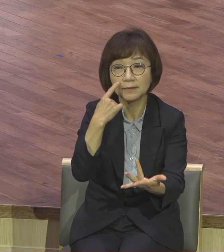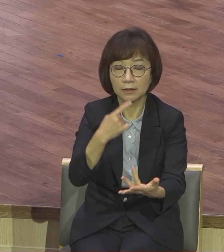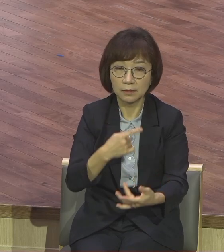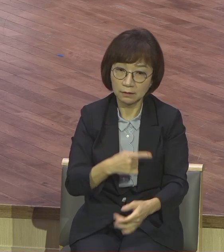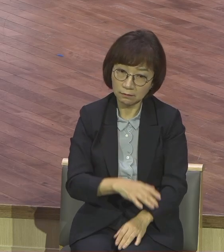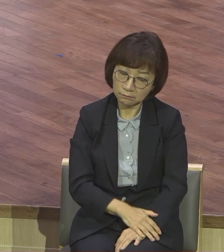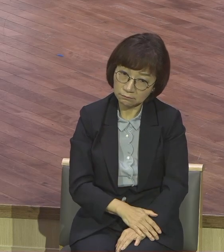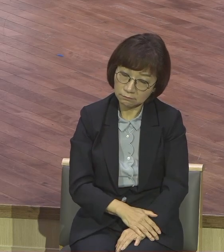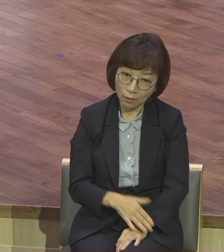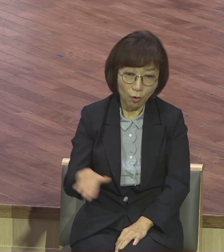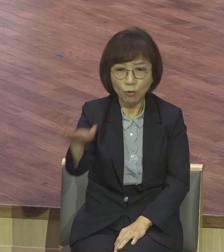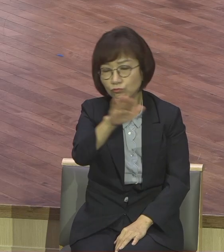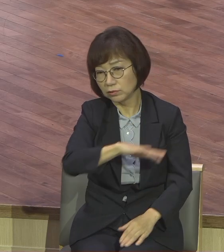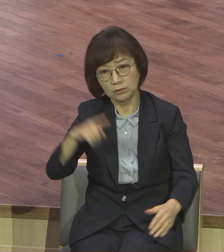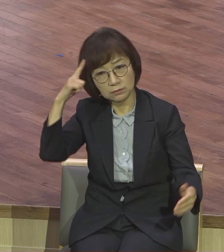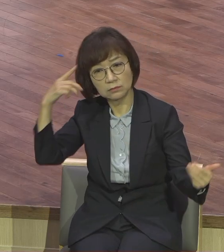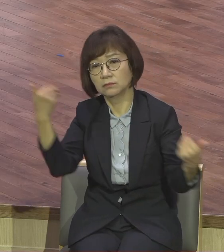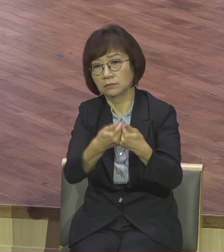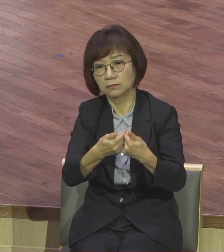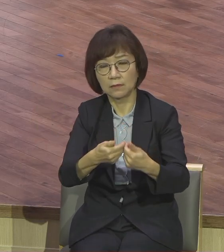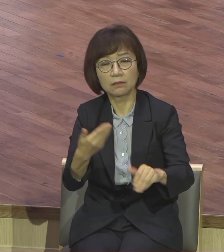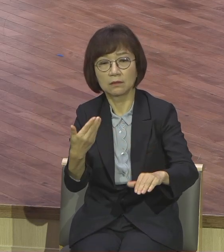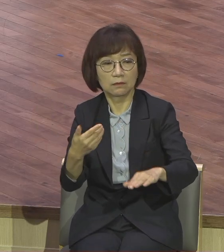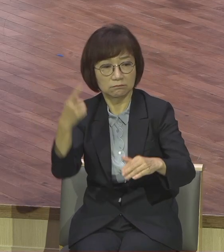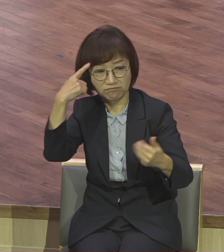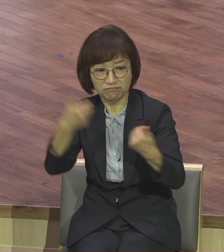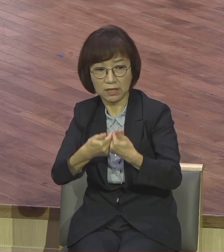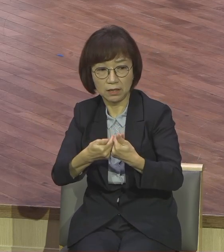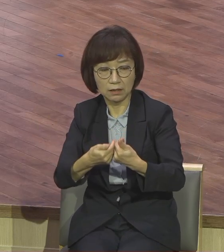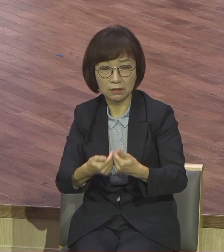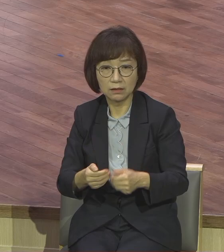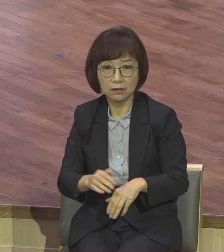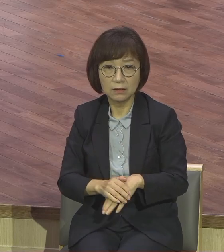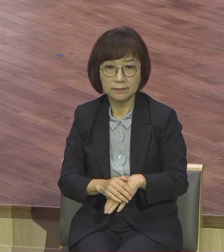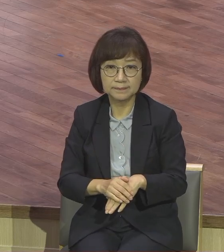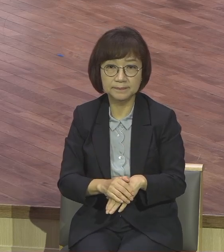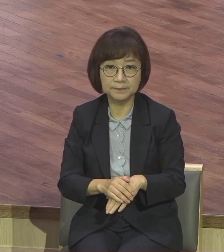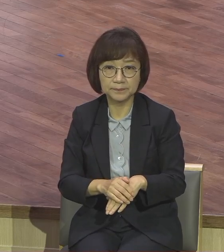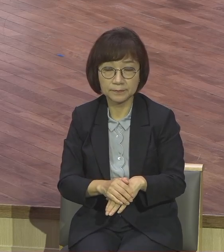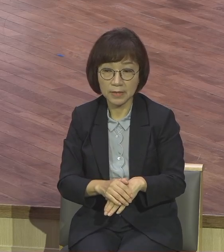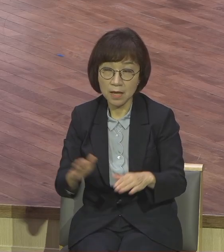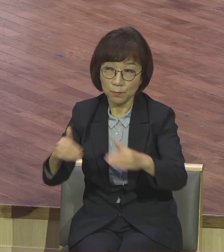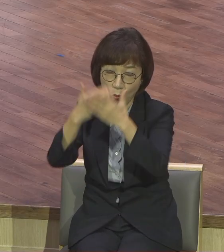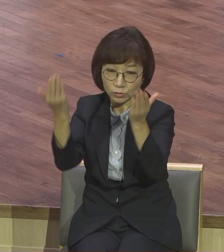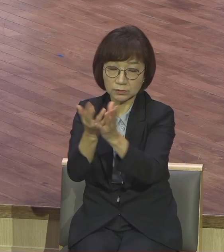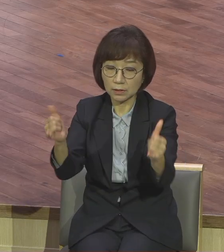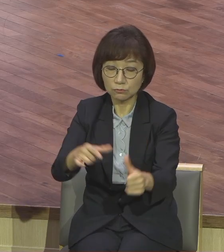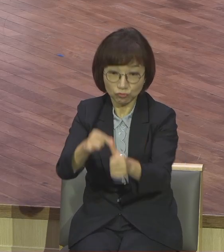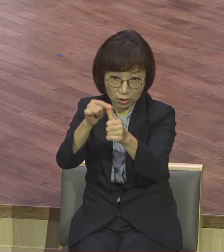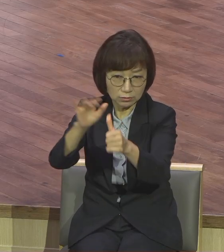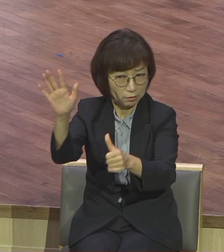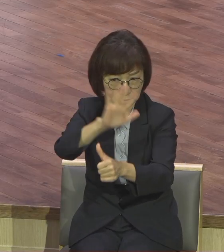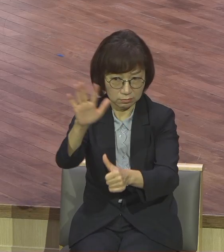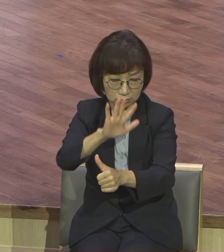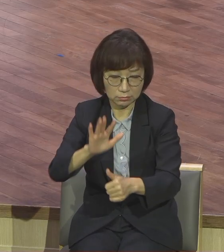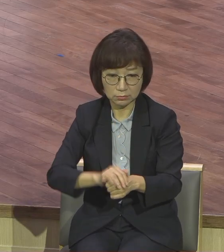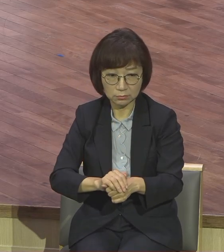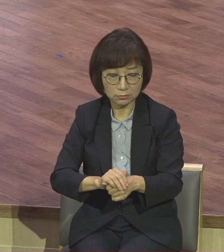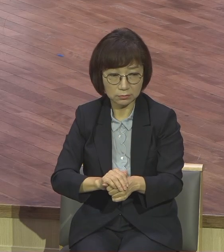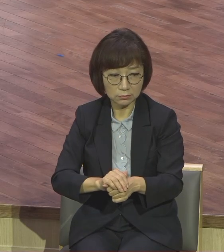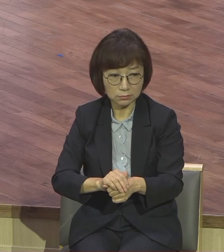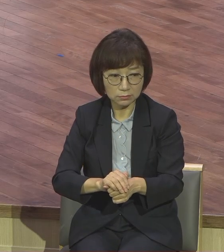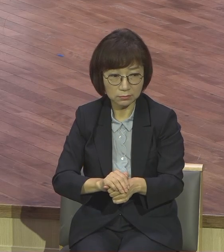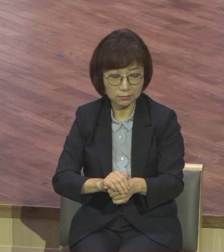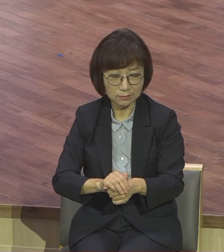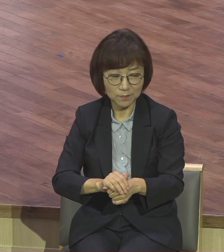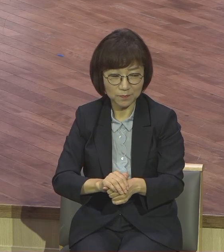우리는 그 아이거든요. 우리는 제한된 선택이거든요. 많이 다 구원받는 게 아니란 말이에요.